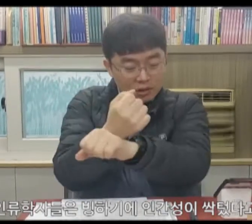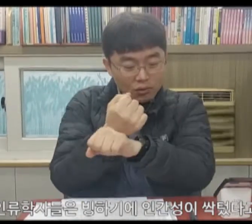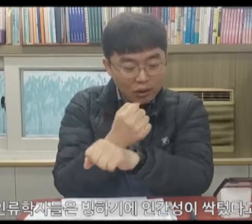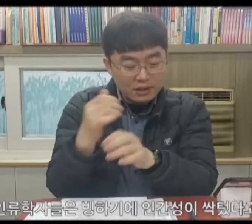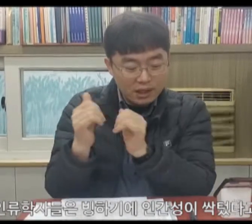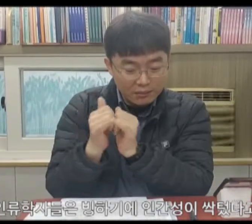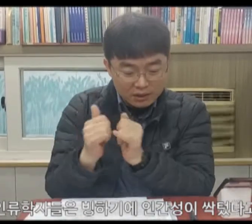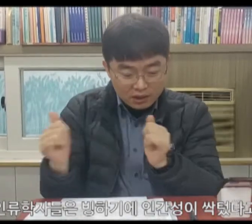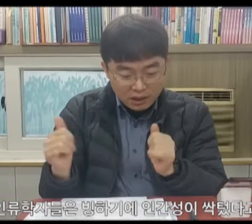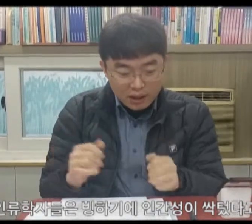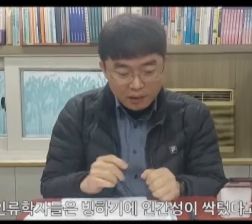연구하는 사람들은